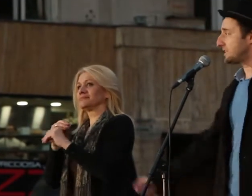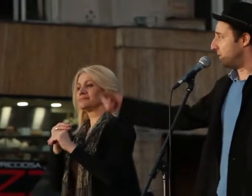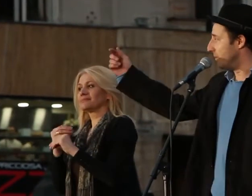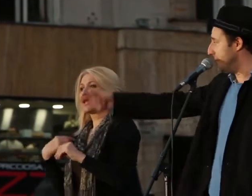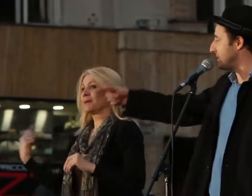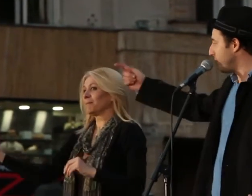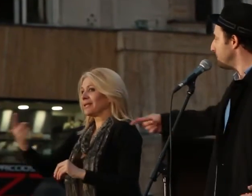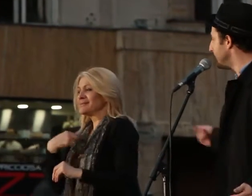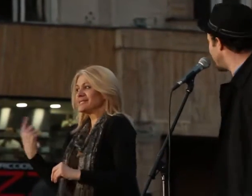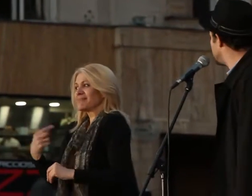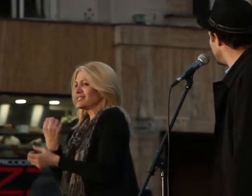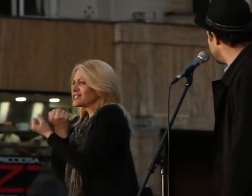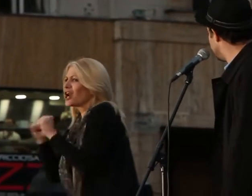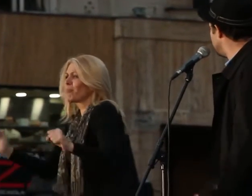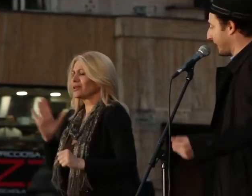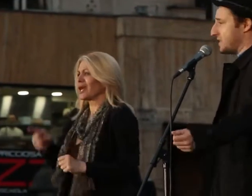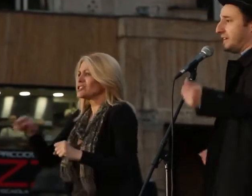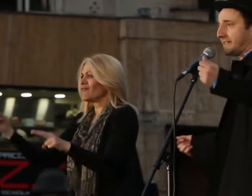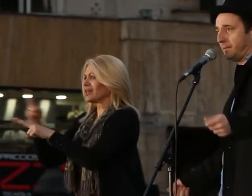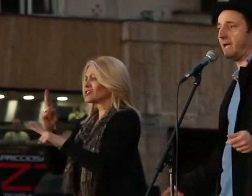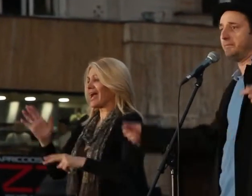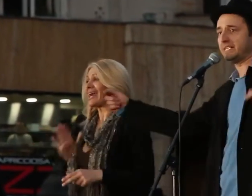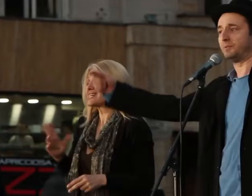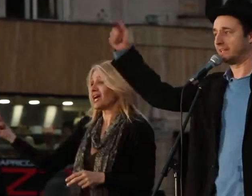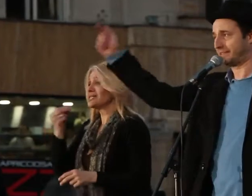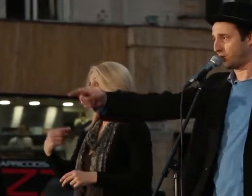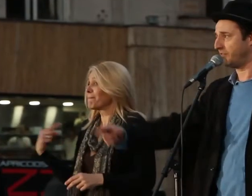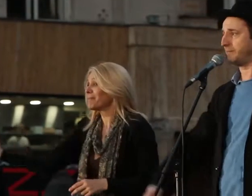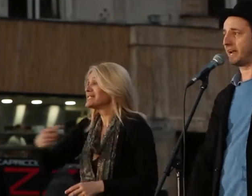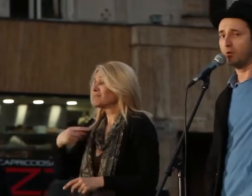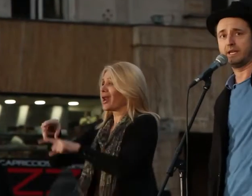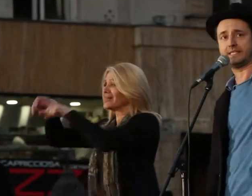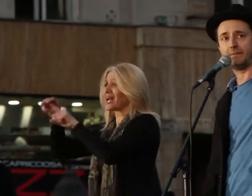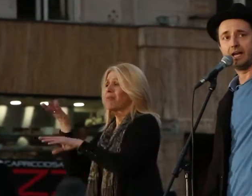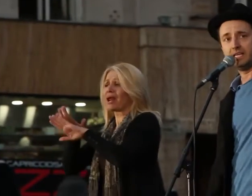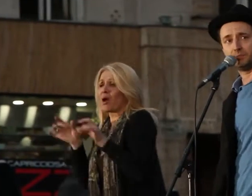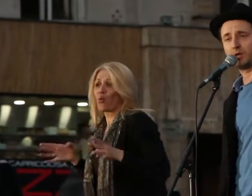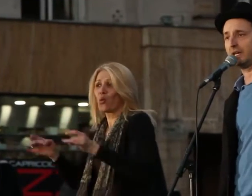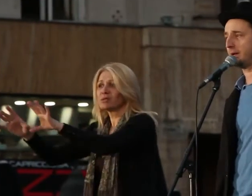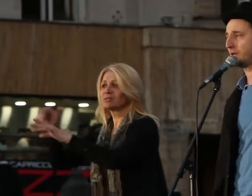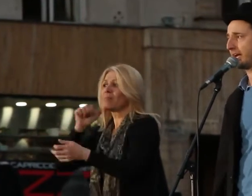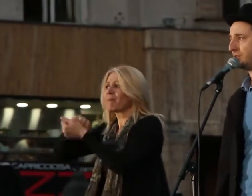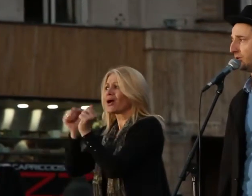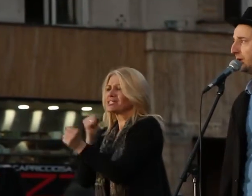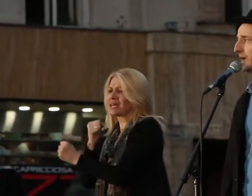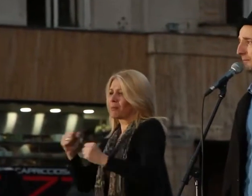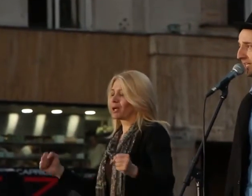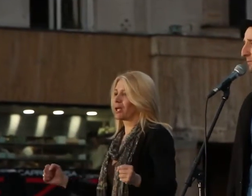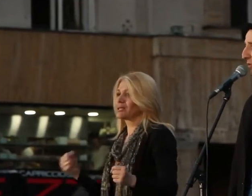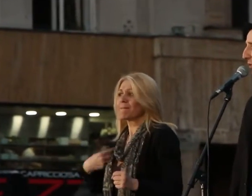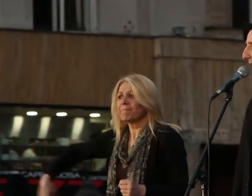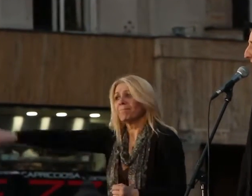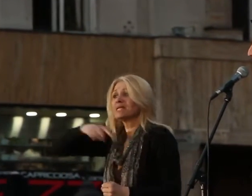Mi smo, mi, slobodni građani ove zemlje, građani Srbije, mi smo na trgovima, na ulicama izborili demokratiju.